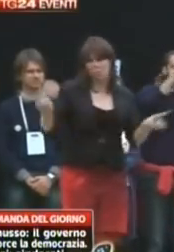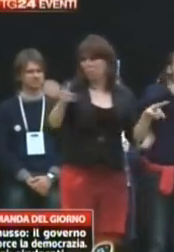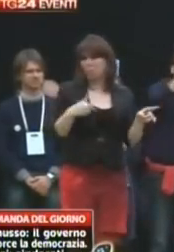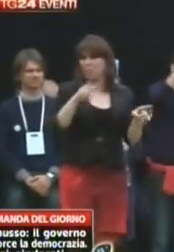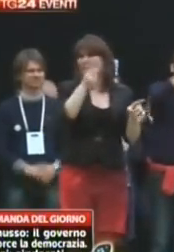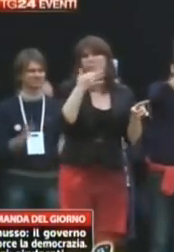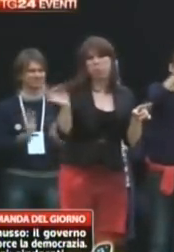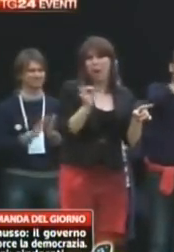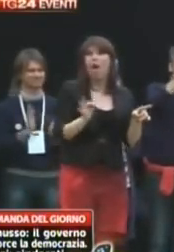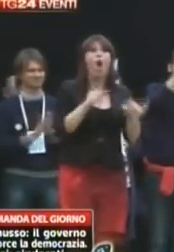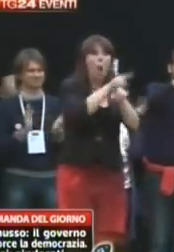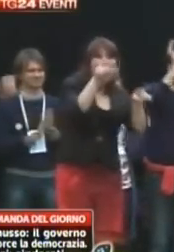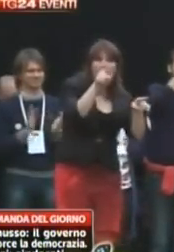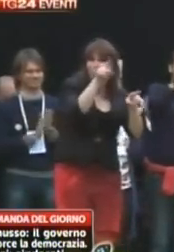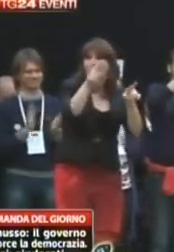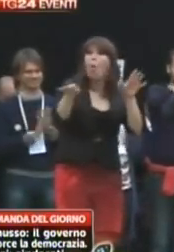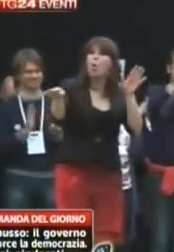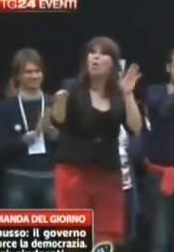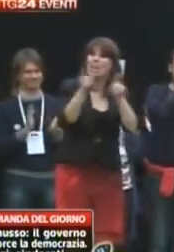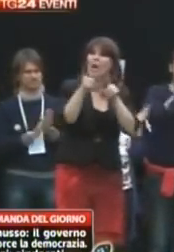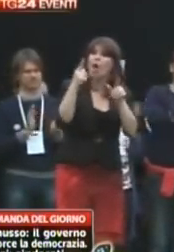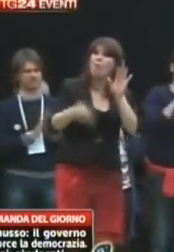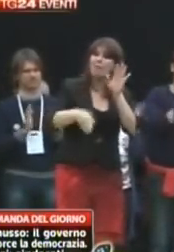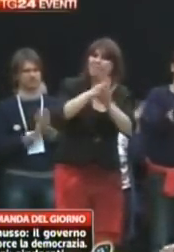ne devono andare loro. Noi